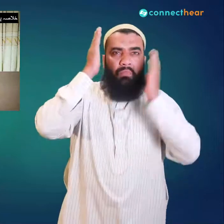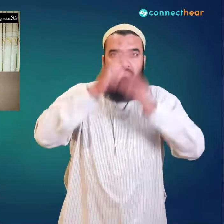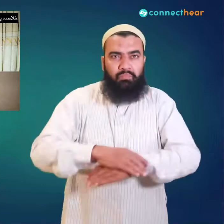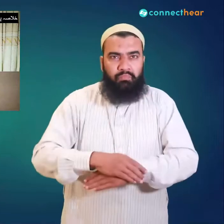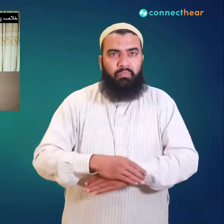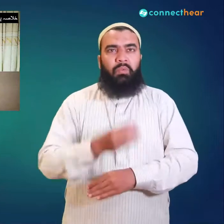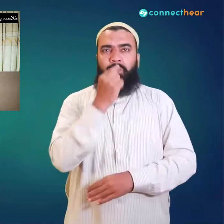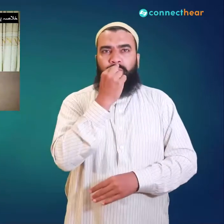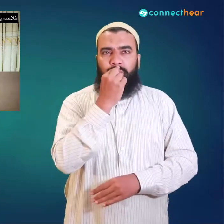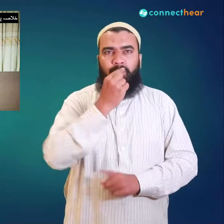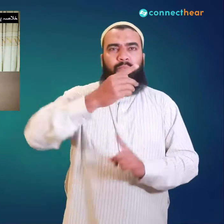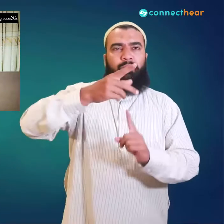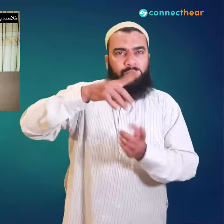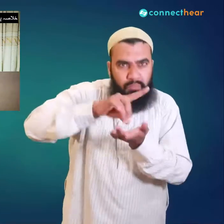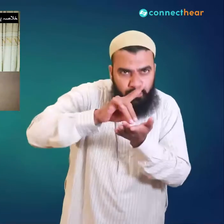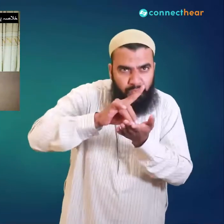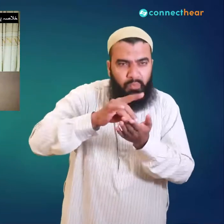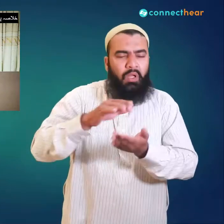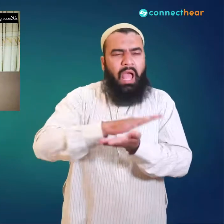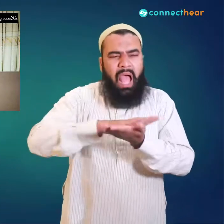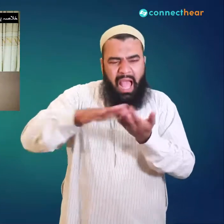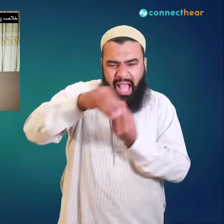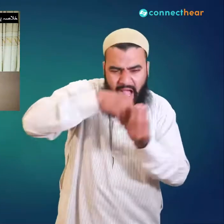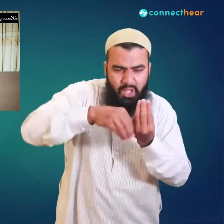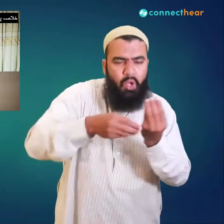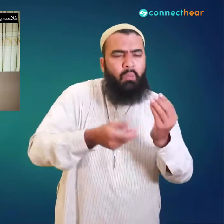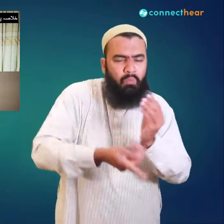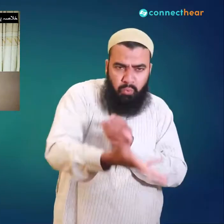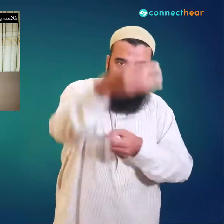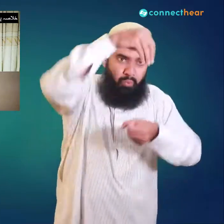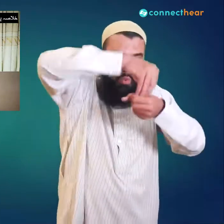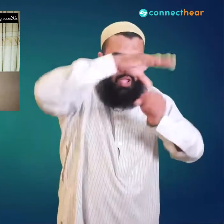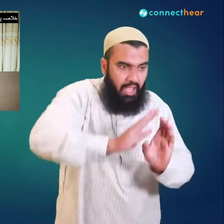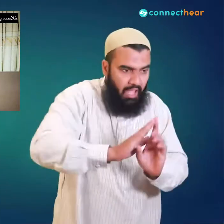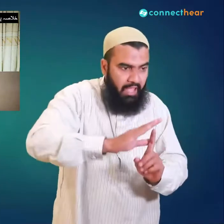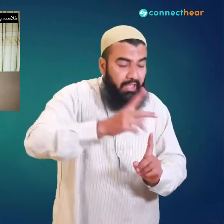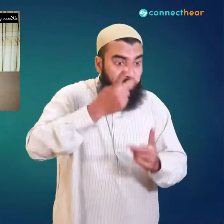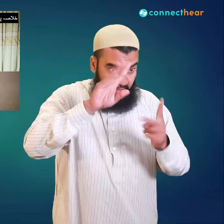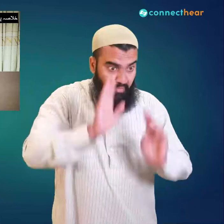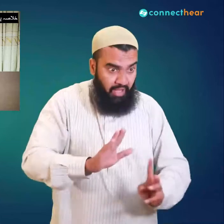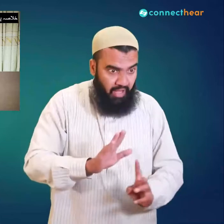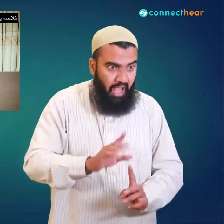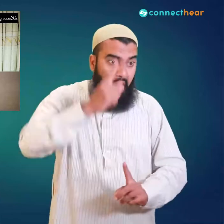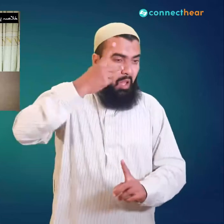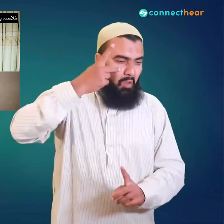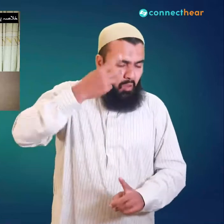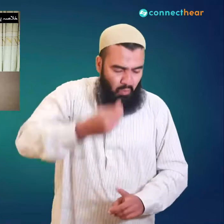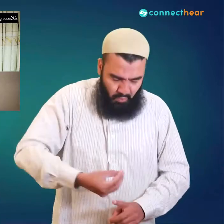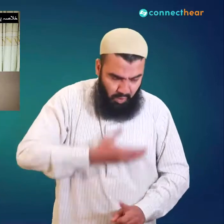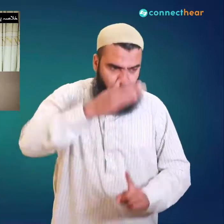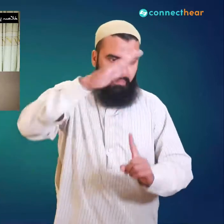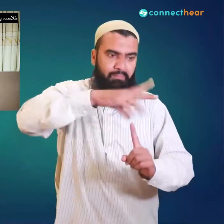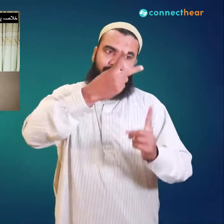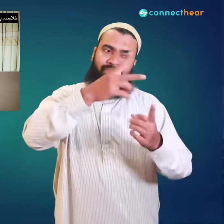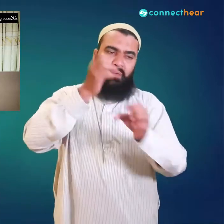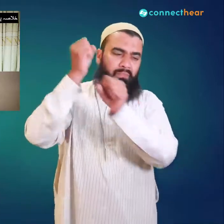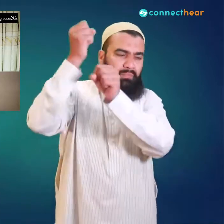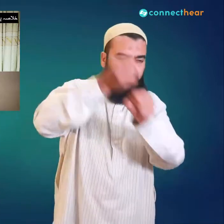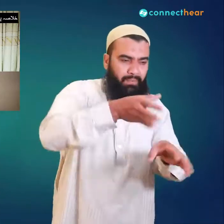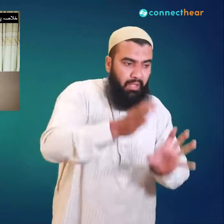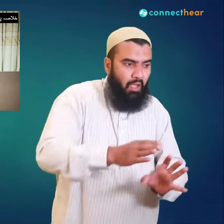نعمت چھین لی بطور سزا کے، بطور تنبیہ کے۔ یہ قانون اس آیت مبارکہ کے اندر فرمایا